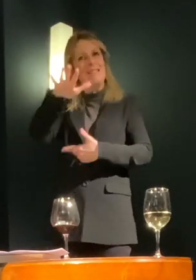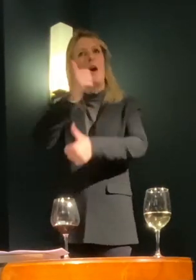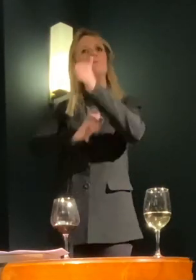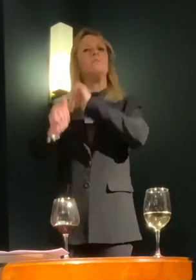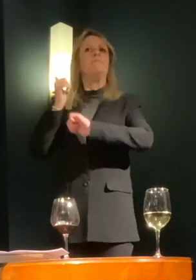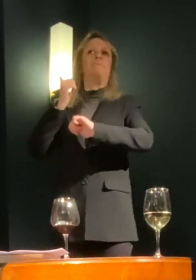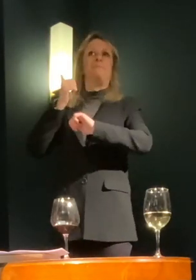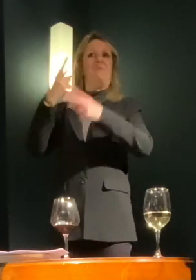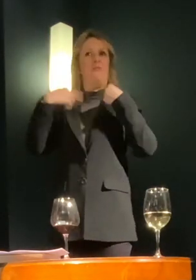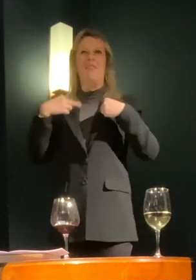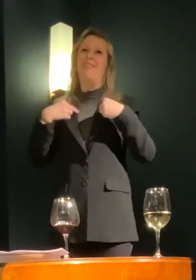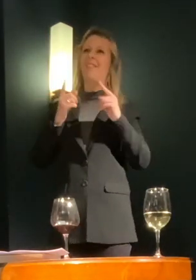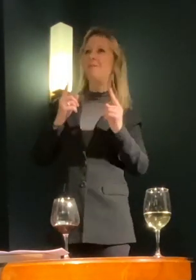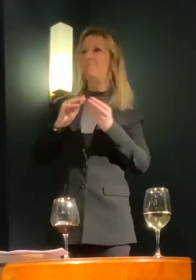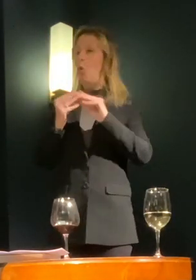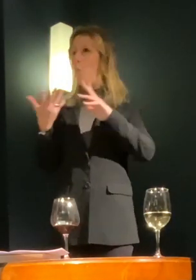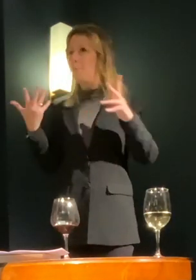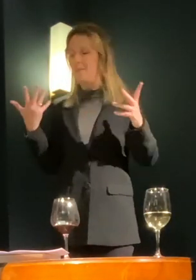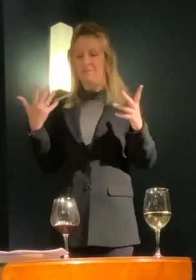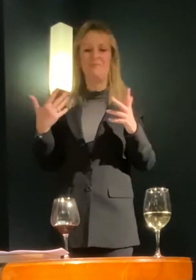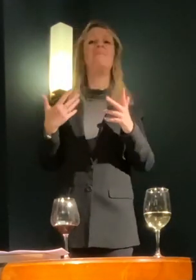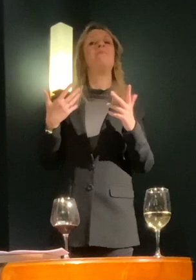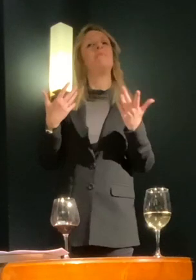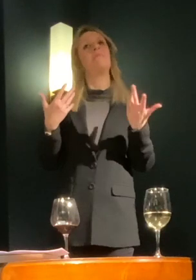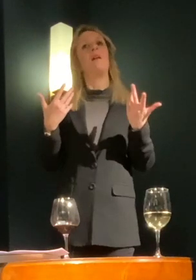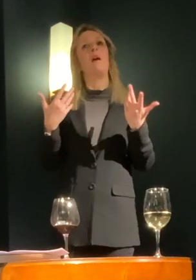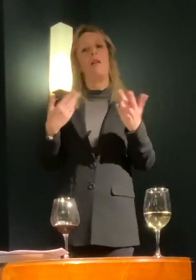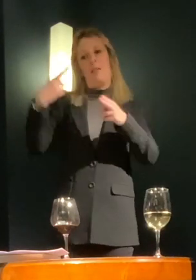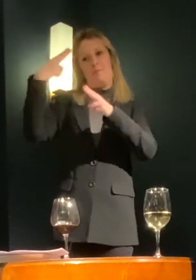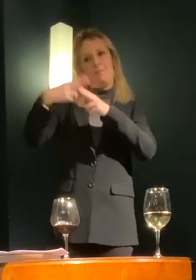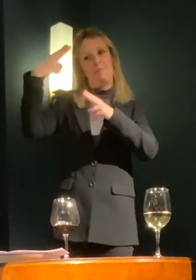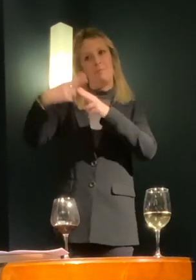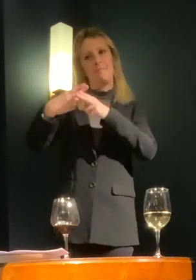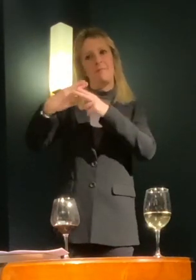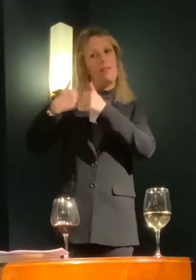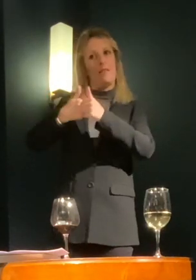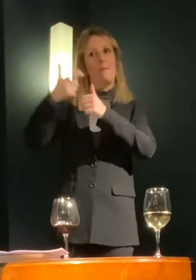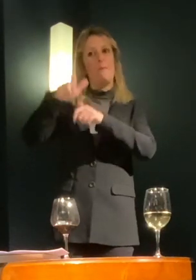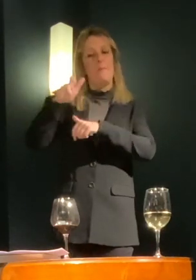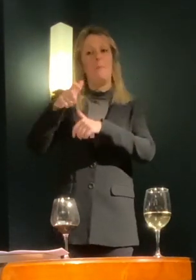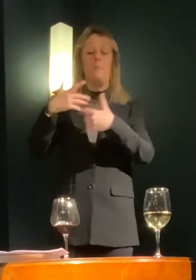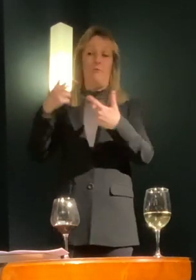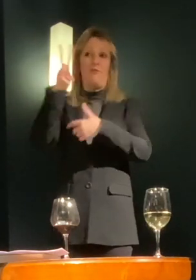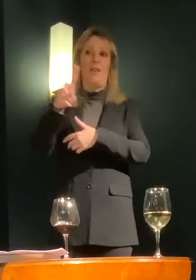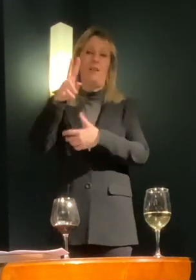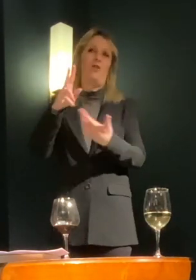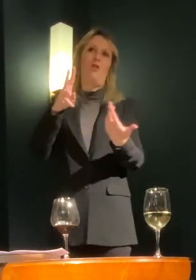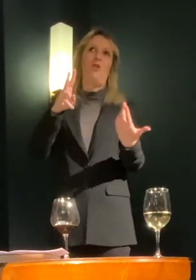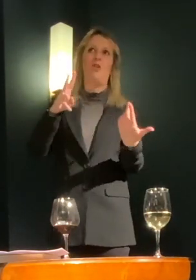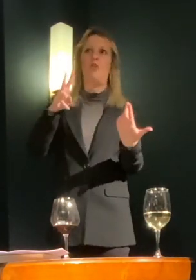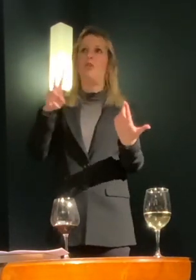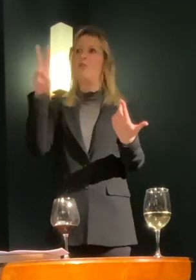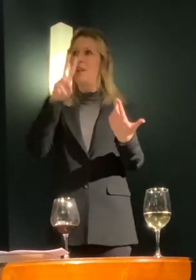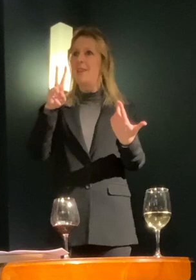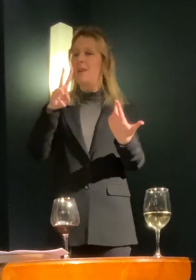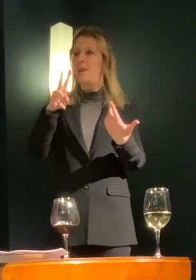che prende la tua vita, tu sei obbligato a rispettare quel ritmo, e diciamo Valerio in questo è, questa cosa lo